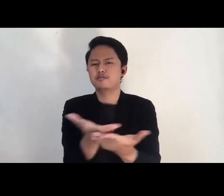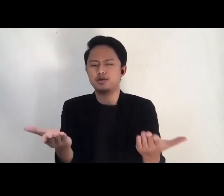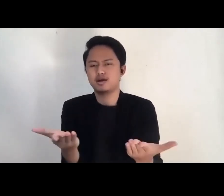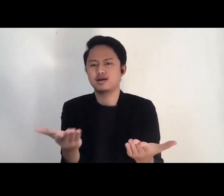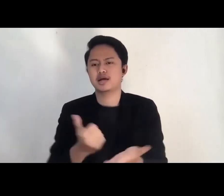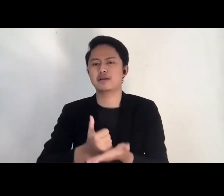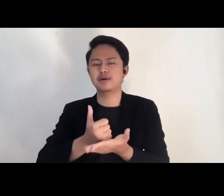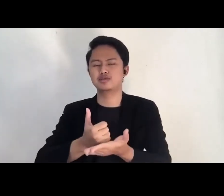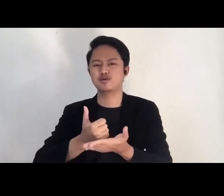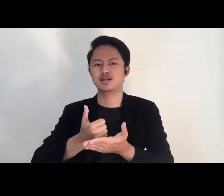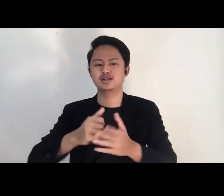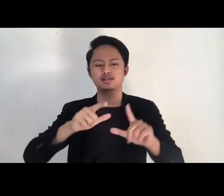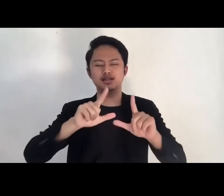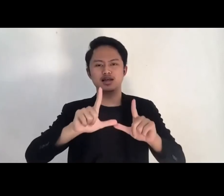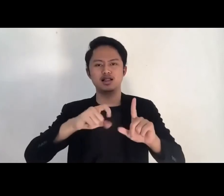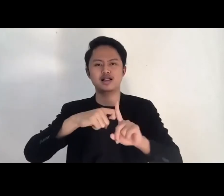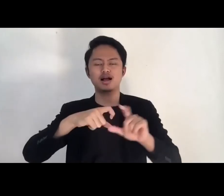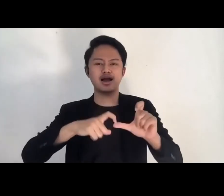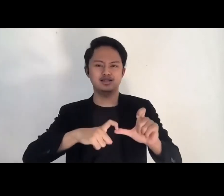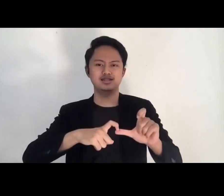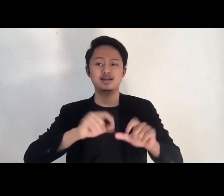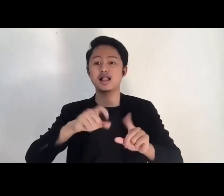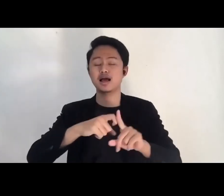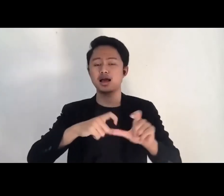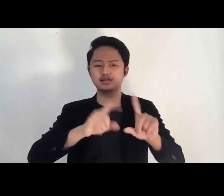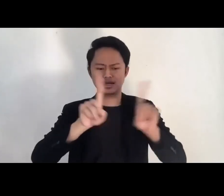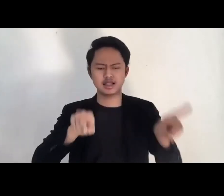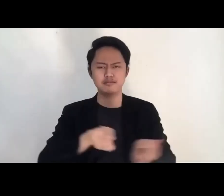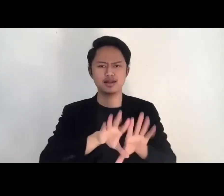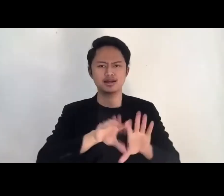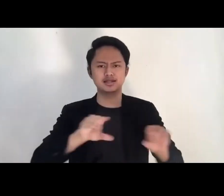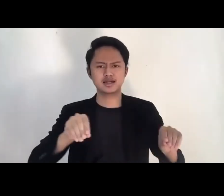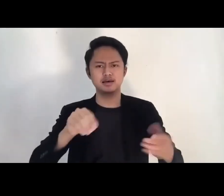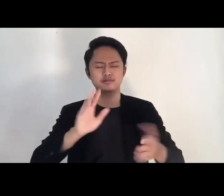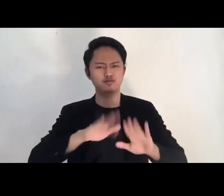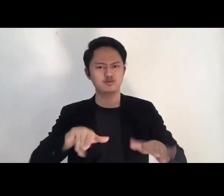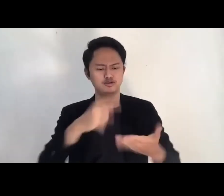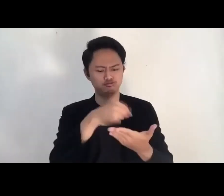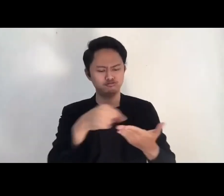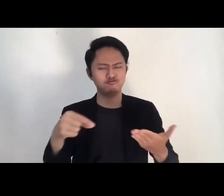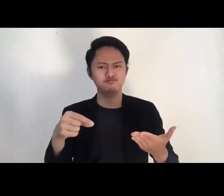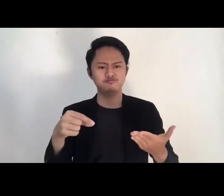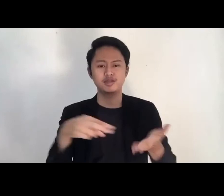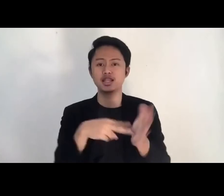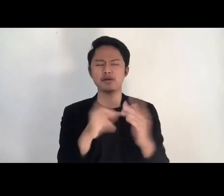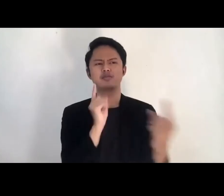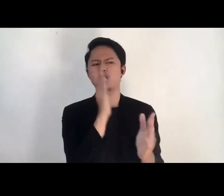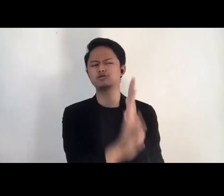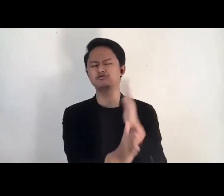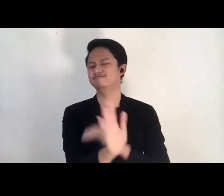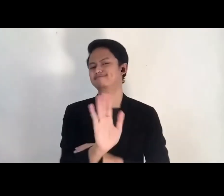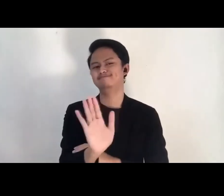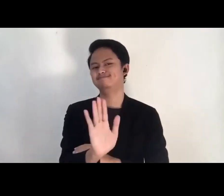lembar kerja siswa. Karena model pembelajaran yang harus dilakukan tidak lagi dengan tatap muka, tetapi harus